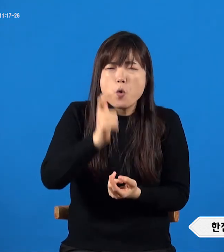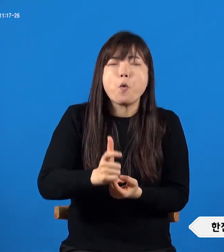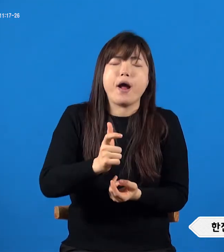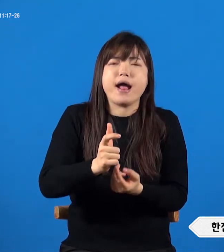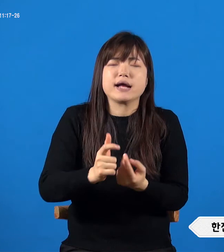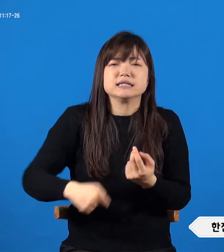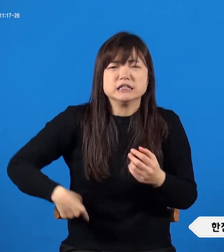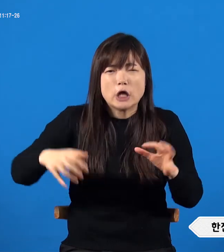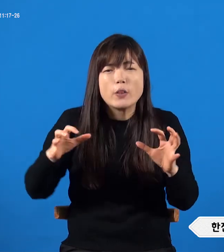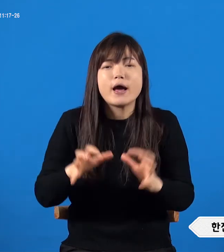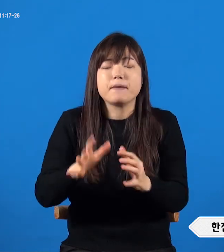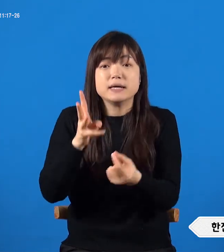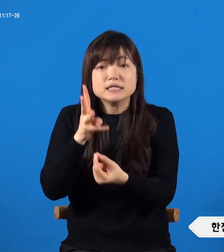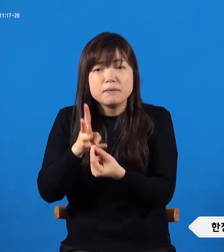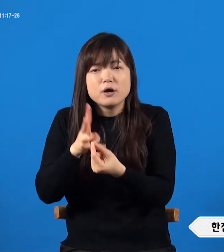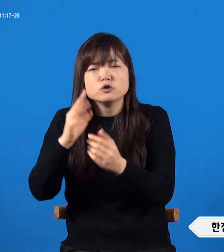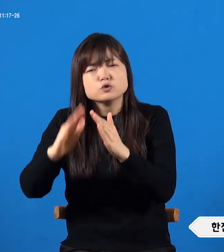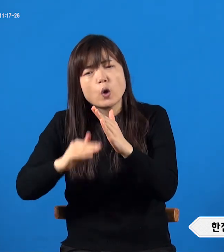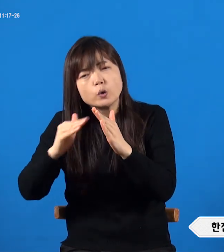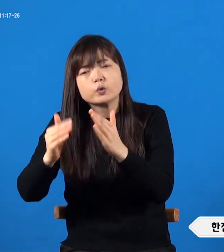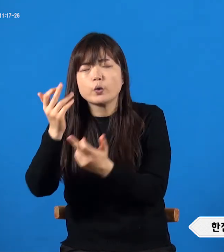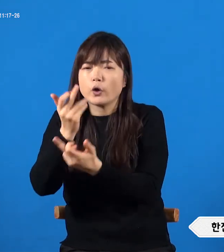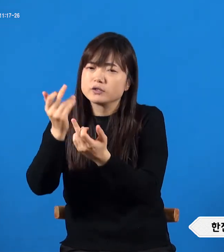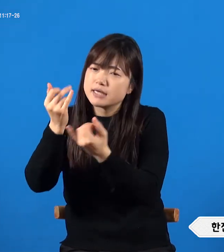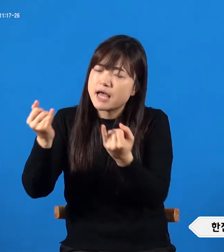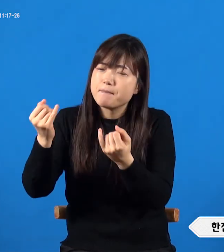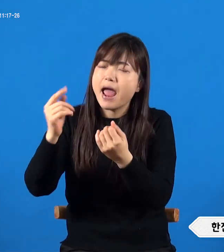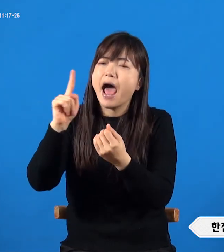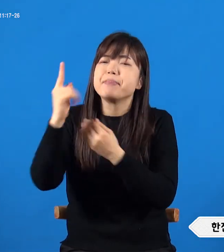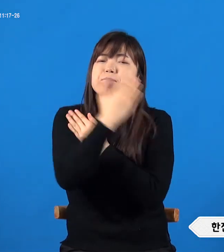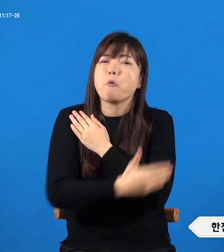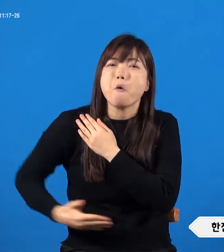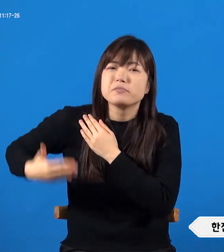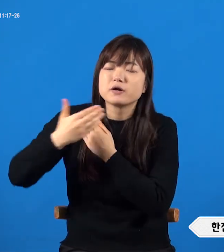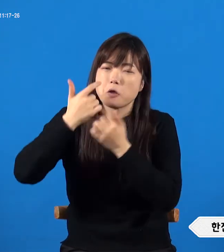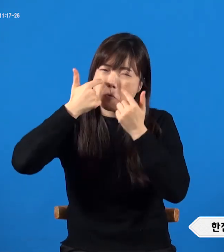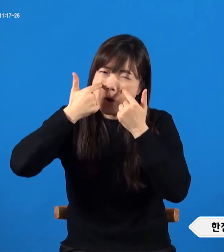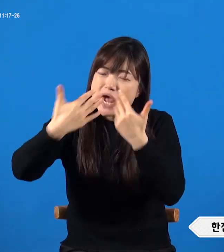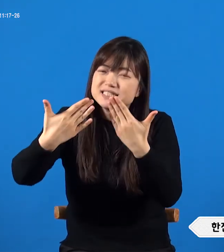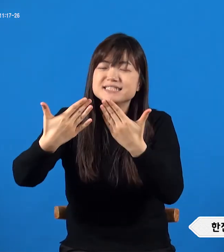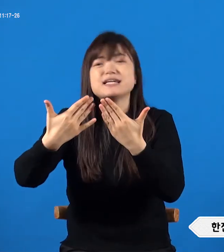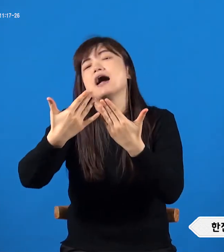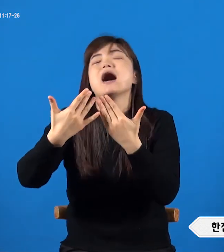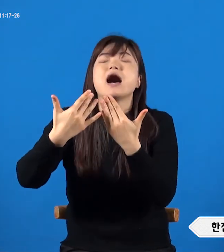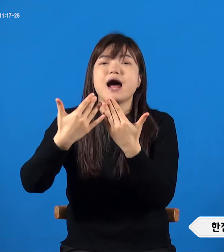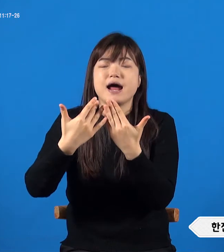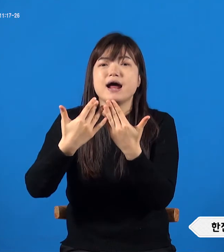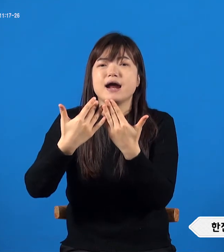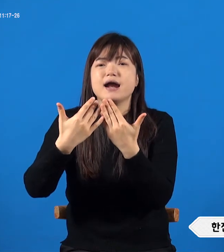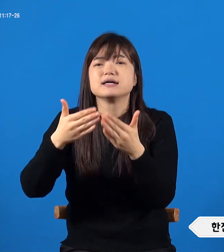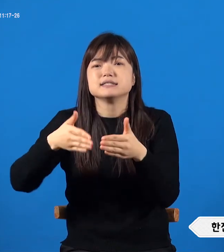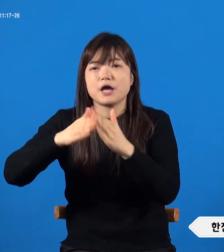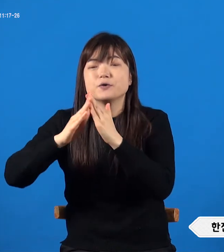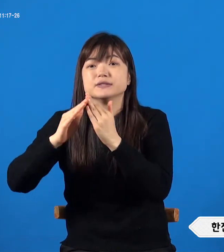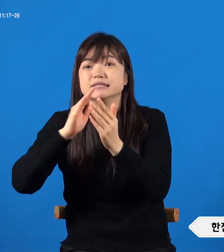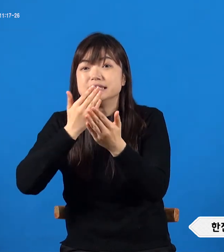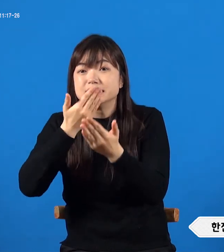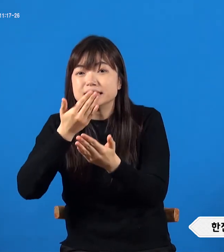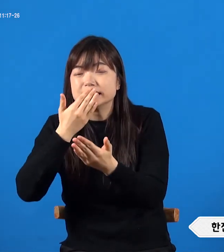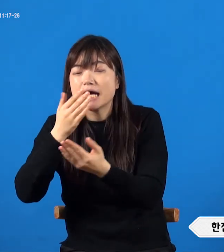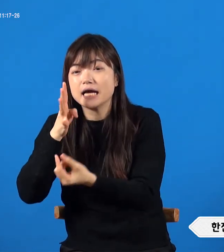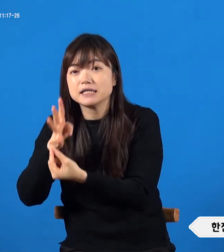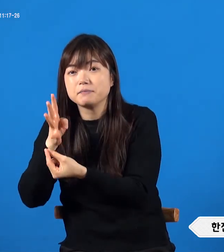식사, 그리고 우리 성도들도 한 형제 자매 한 몸인 것을 그걸 더 확실하게 세워주는 식사,